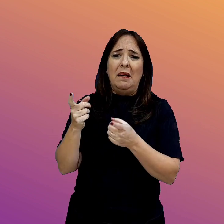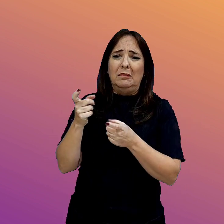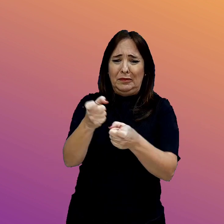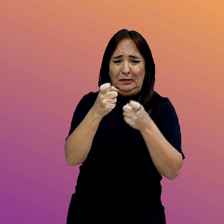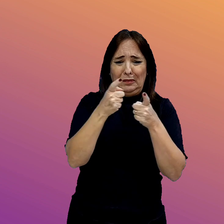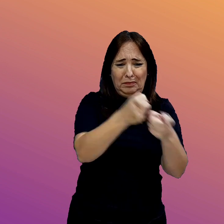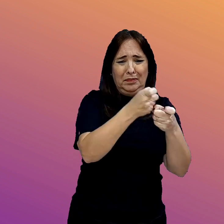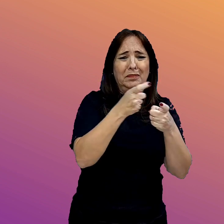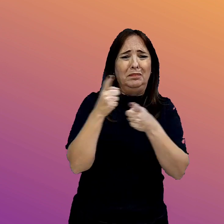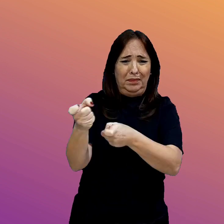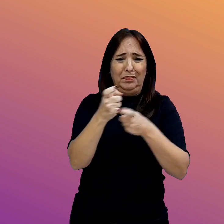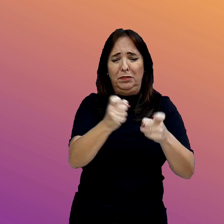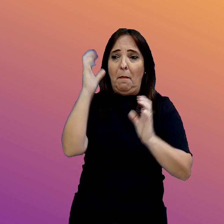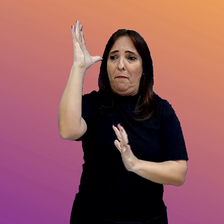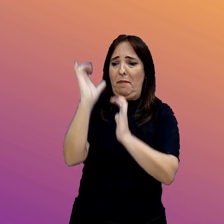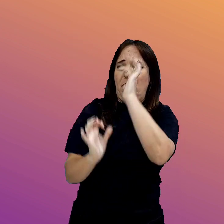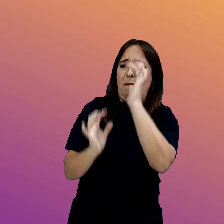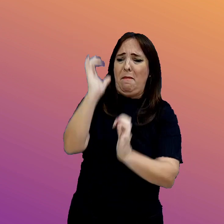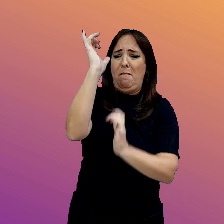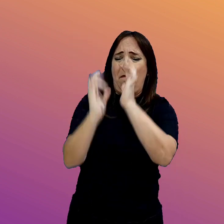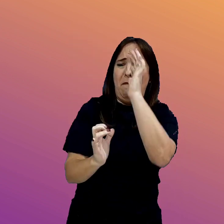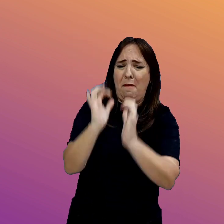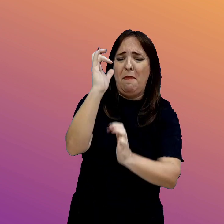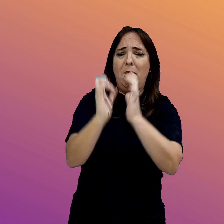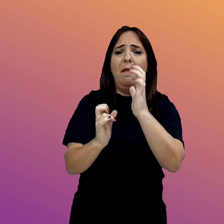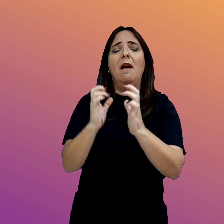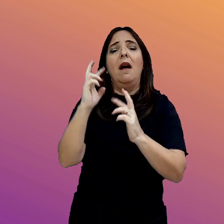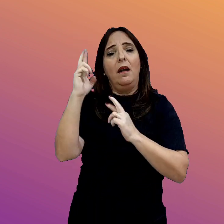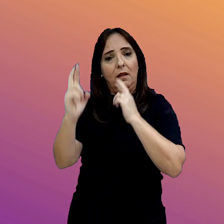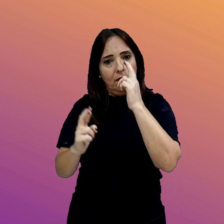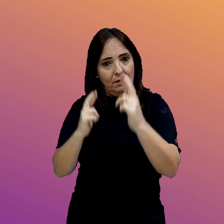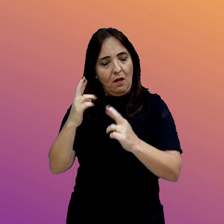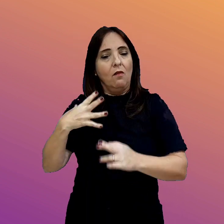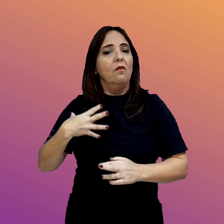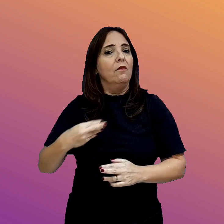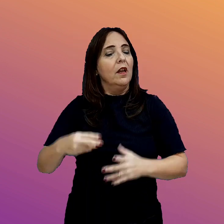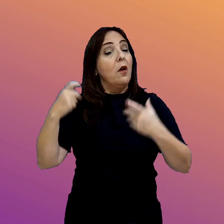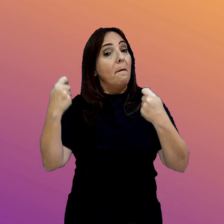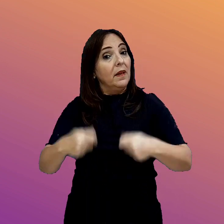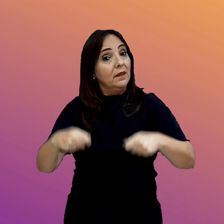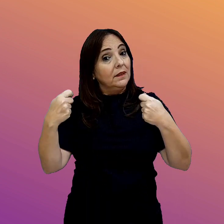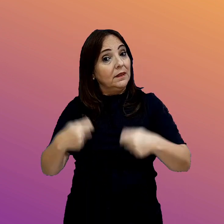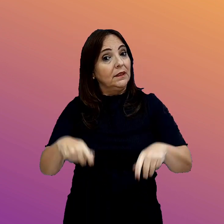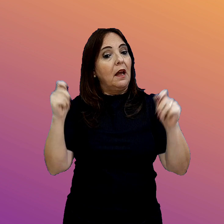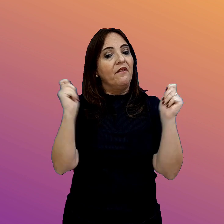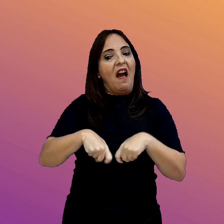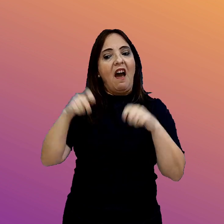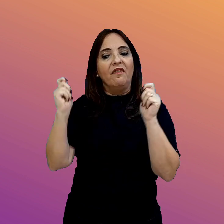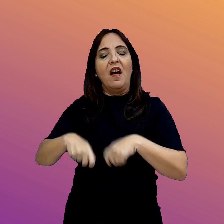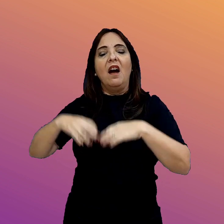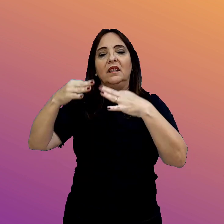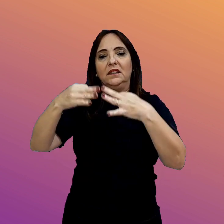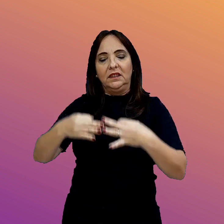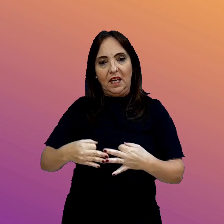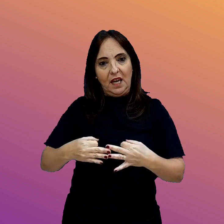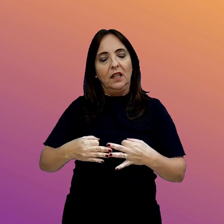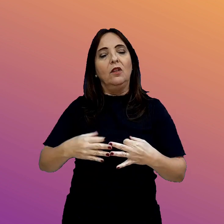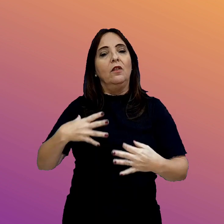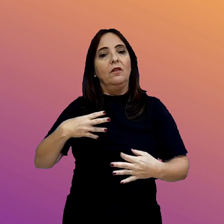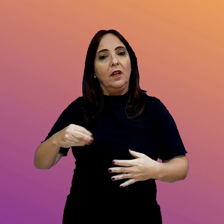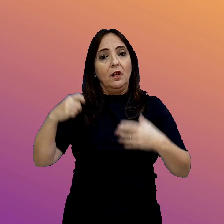deu certo, a relação com os filhos precisa dar certo. E os filhos precisam crescer, mesmo com pais separados, num